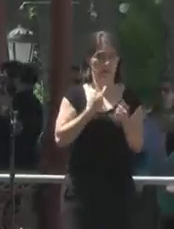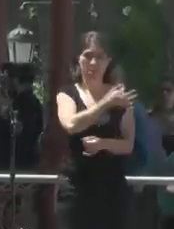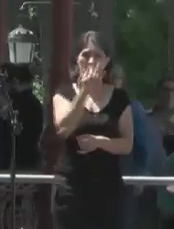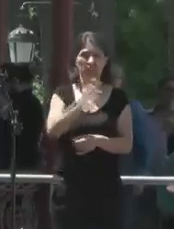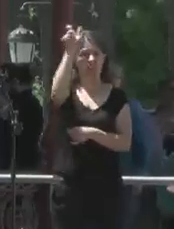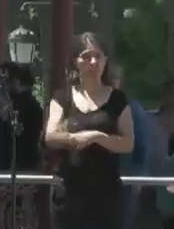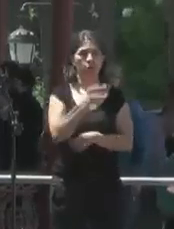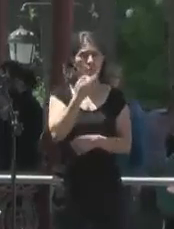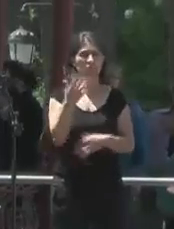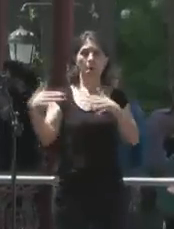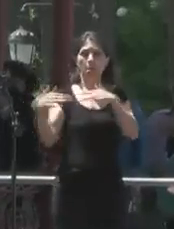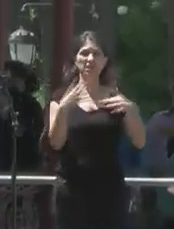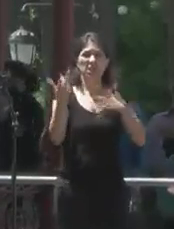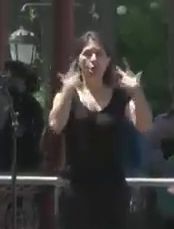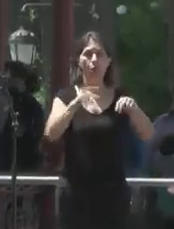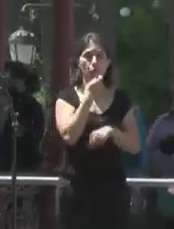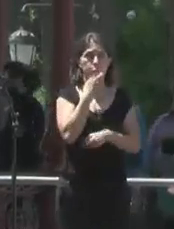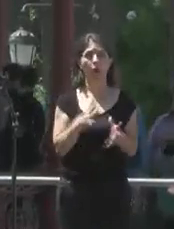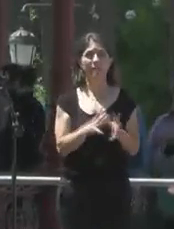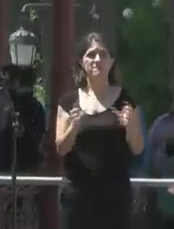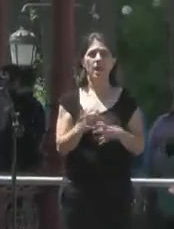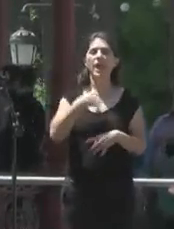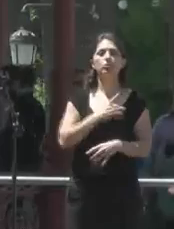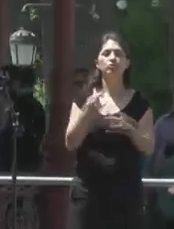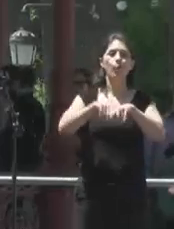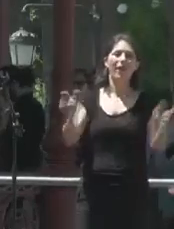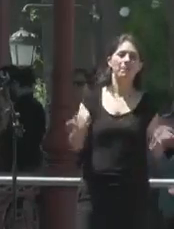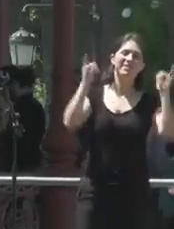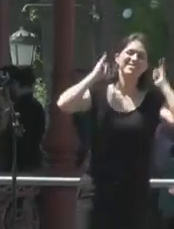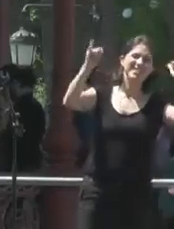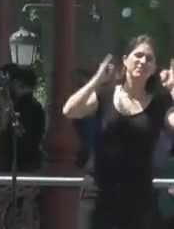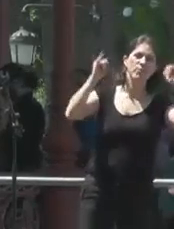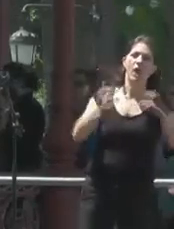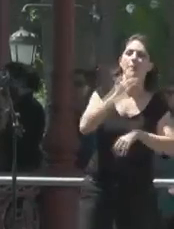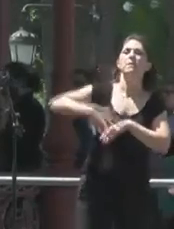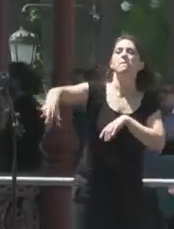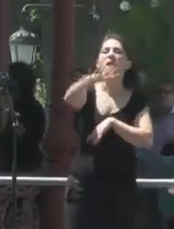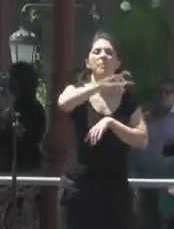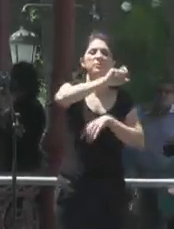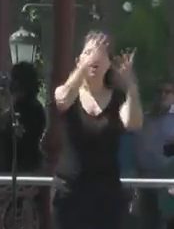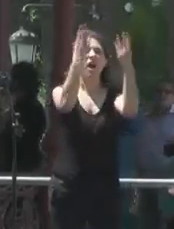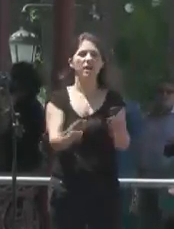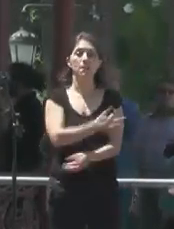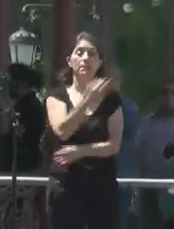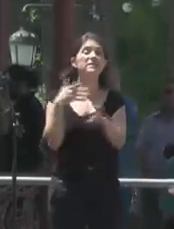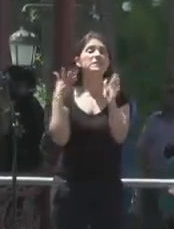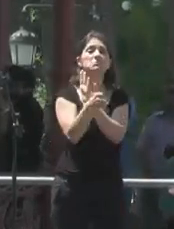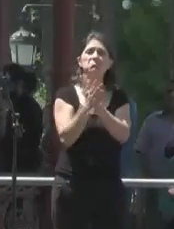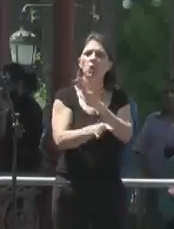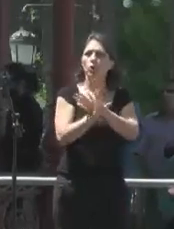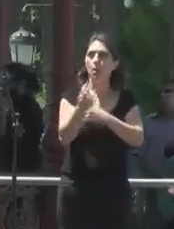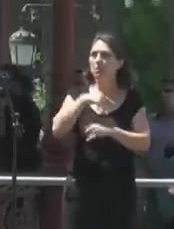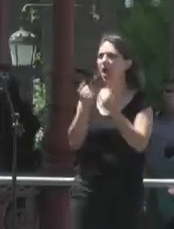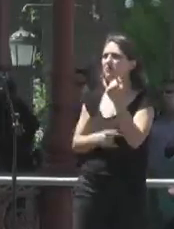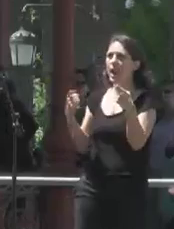pitara ya el final del partido. Y nosotros a disfrutar la campaña, a disfrutar las plazas llenas, a seguir explicando, a no equivocarnos